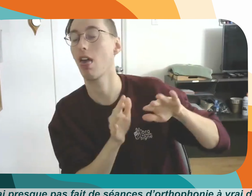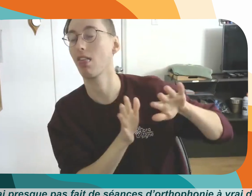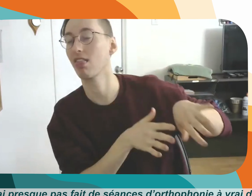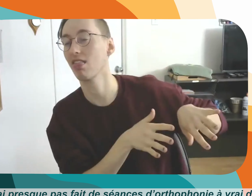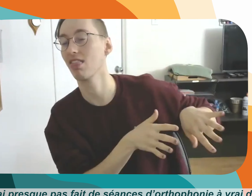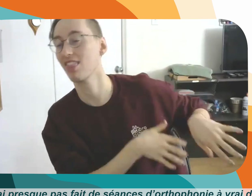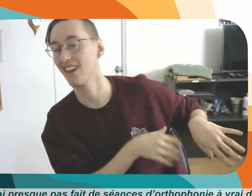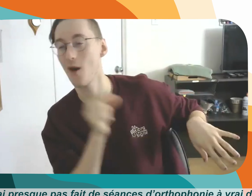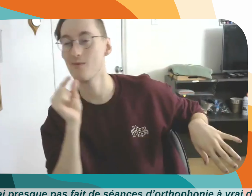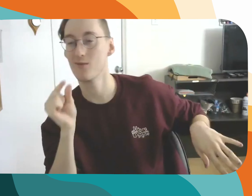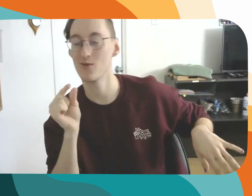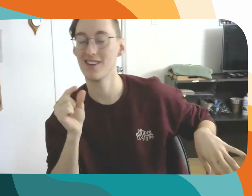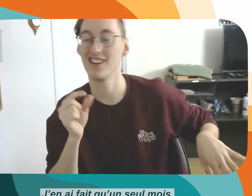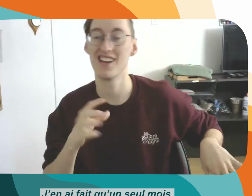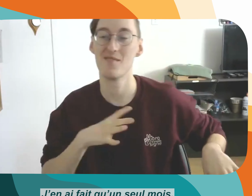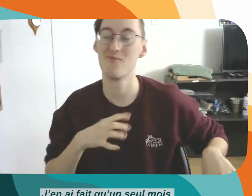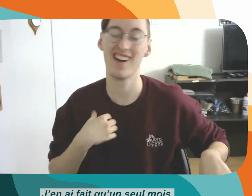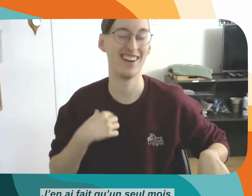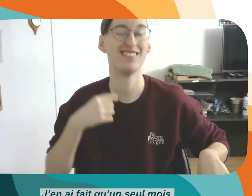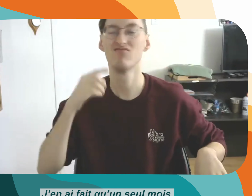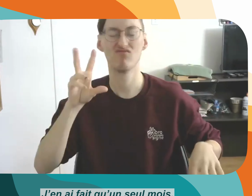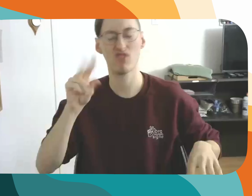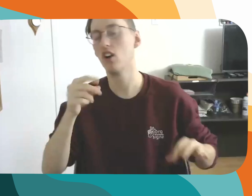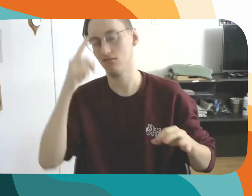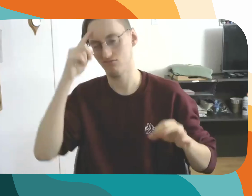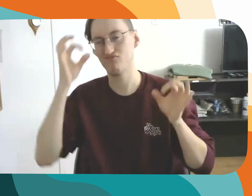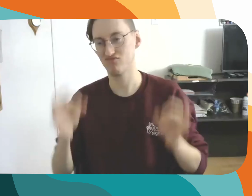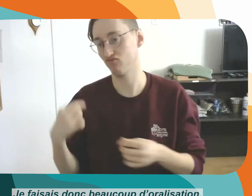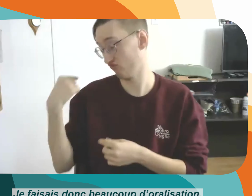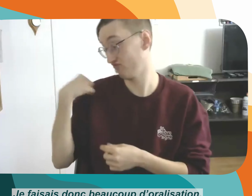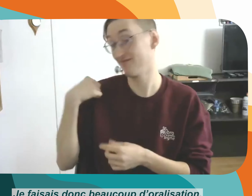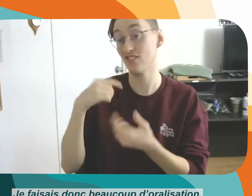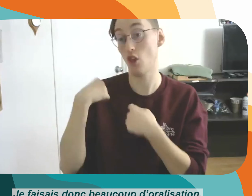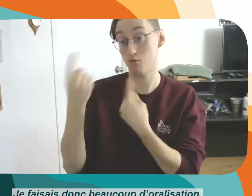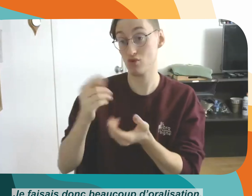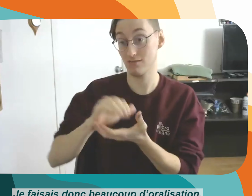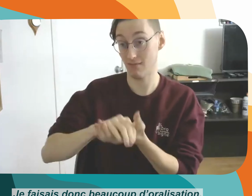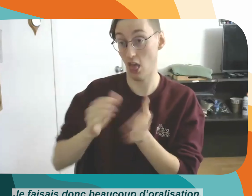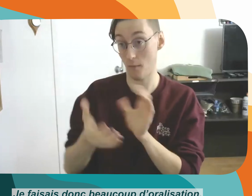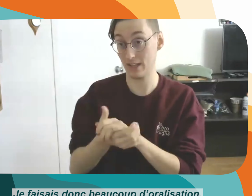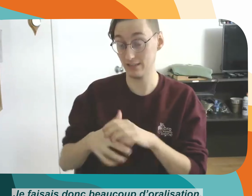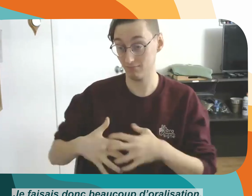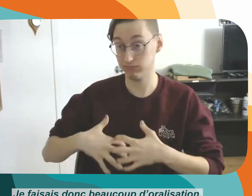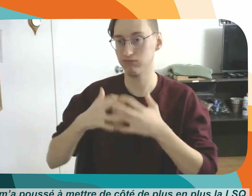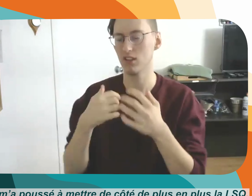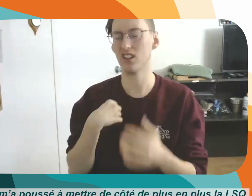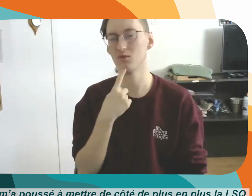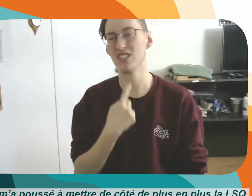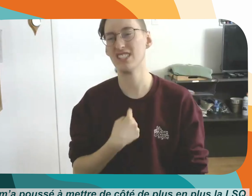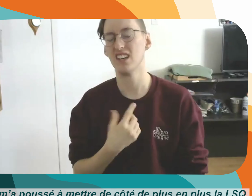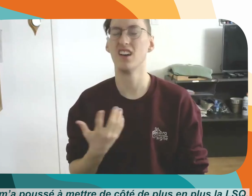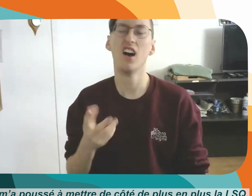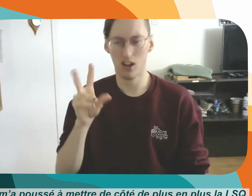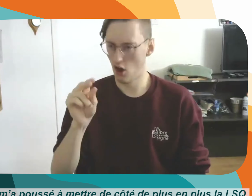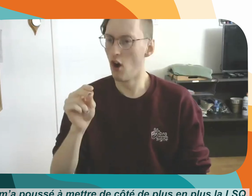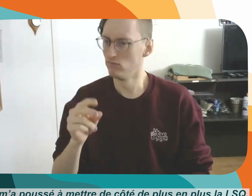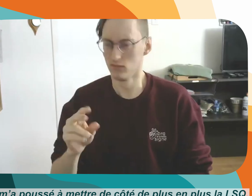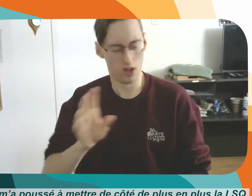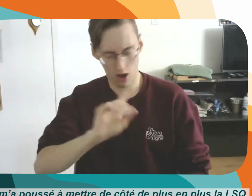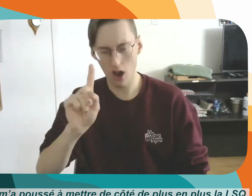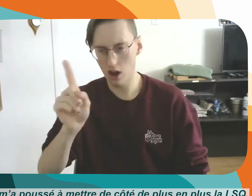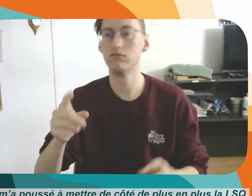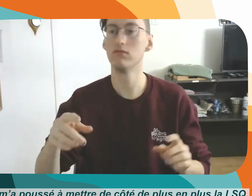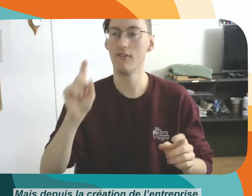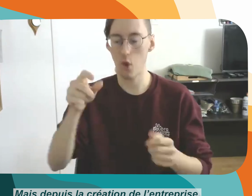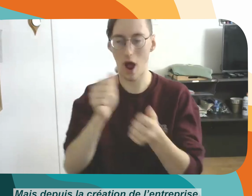de séance d'orthophonie, à vrai dire. J'en ai fait qu'un seul mois. Je faisais donc beaucoup d'oralisation, ce qui m'a poussé à mettre de côté de plus